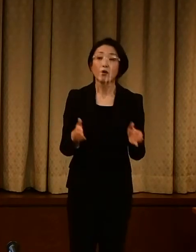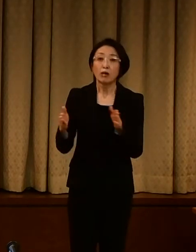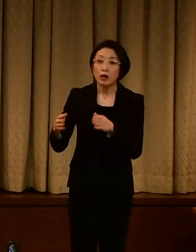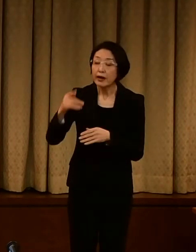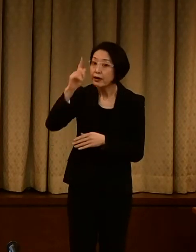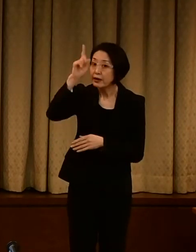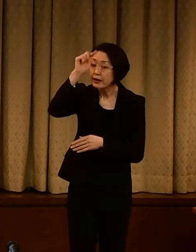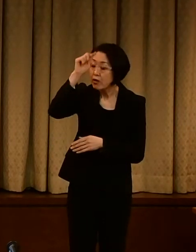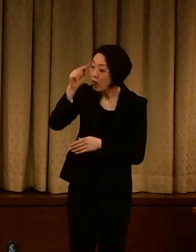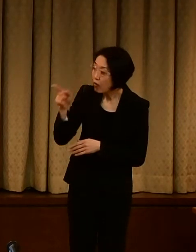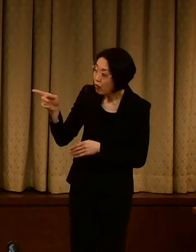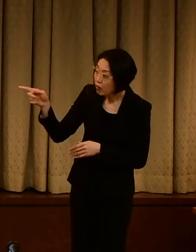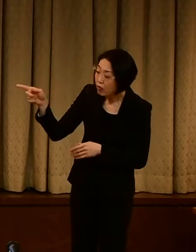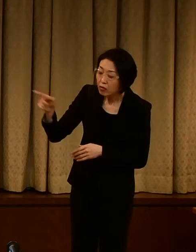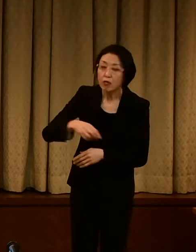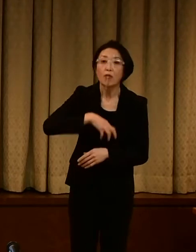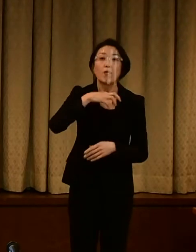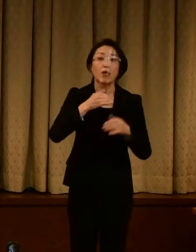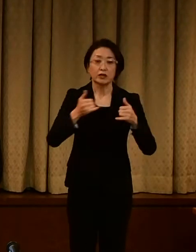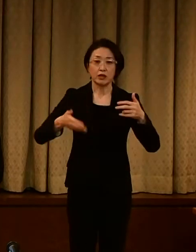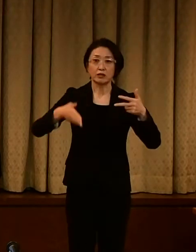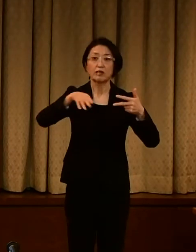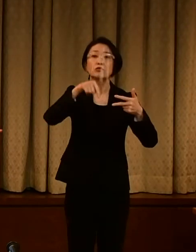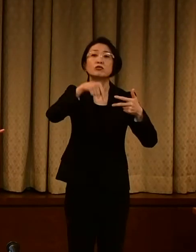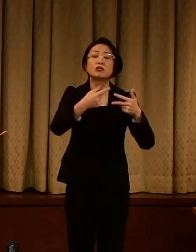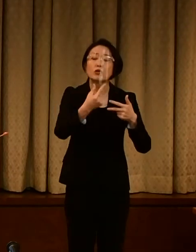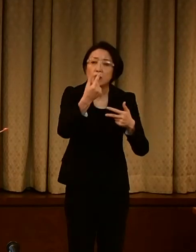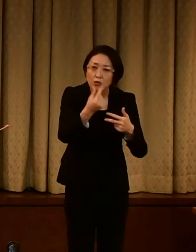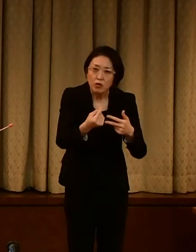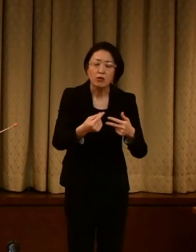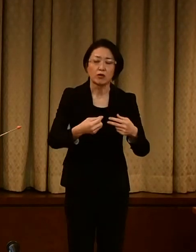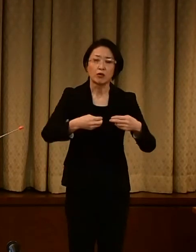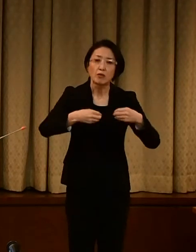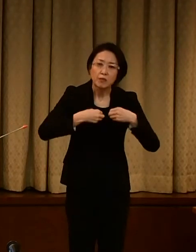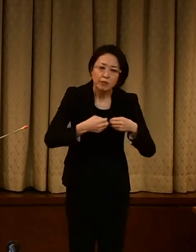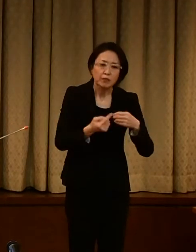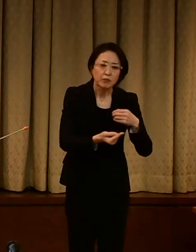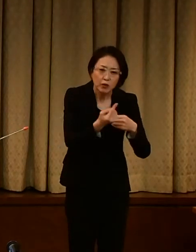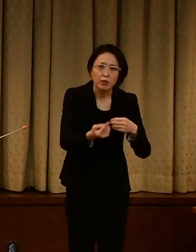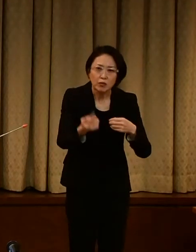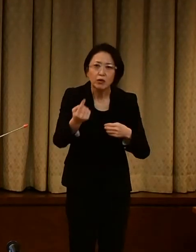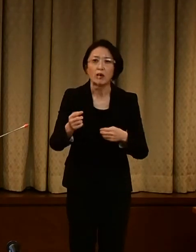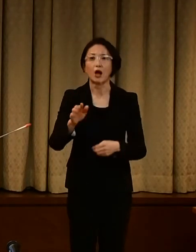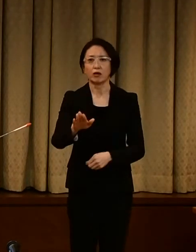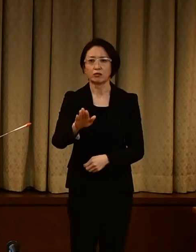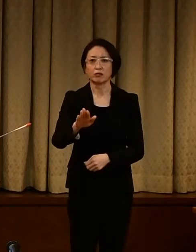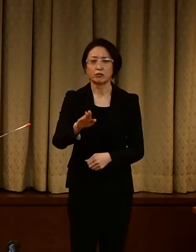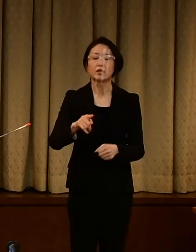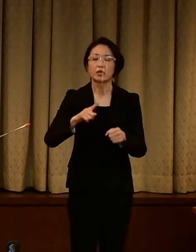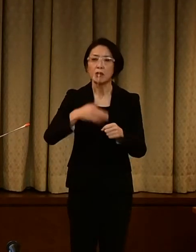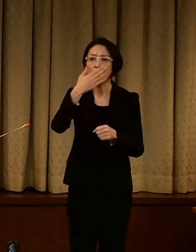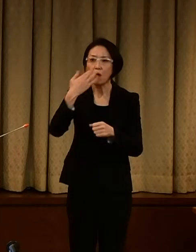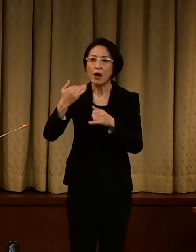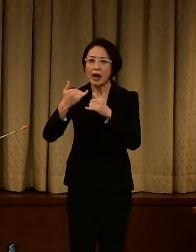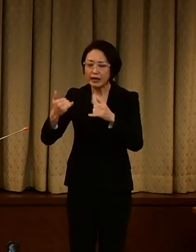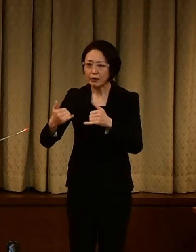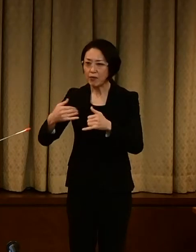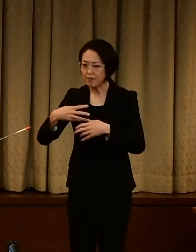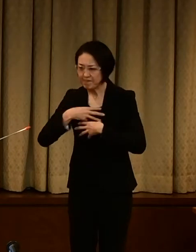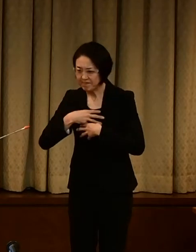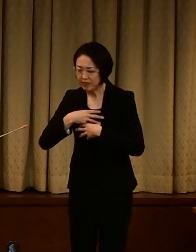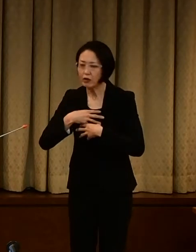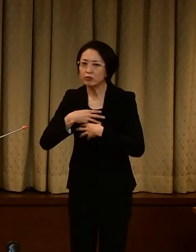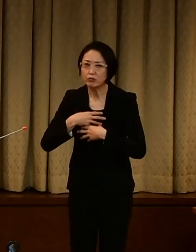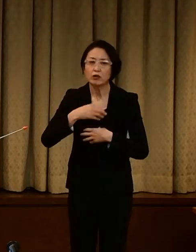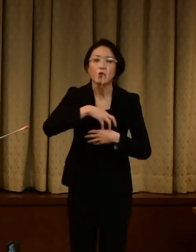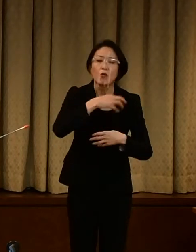、高齢者施設、こういったところでも患者が発生をしておりますので、決して若い人たちの施設だけでは、